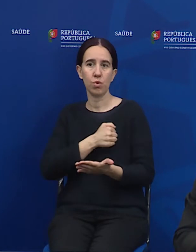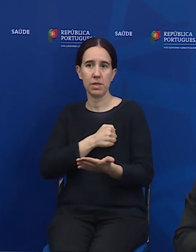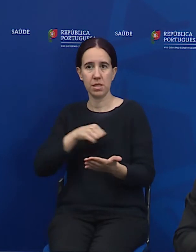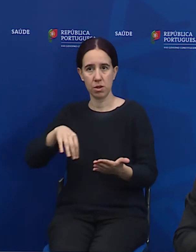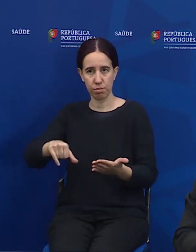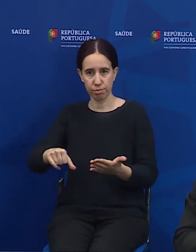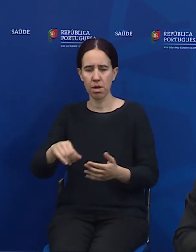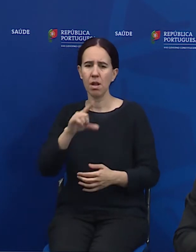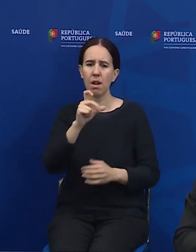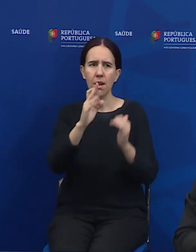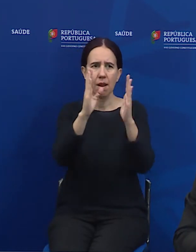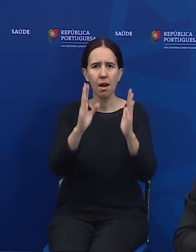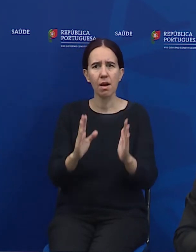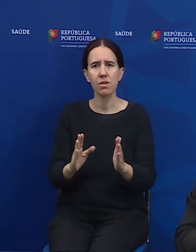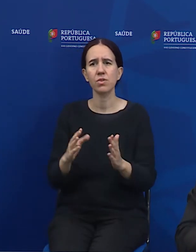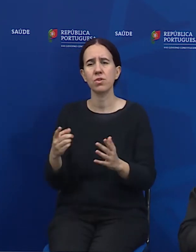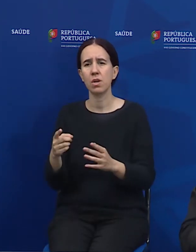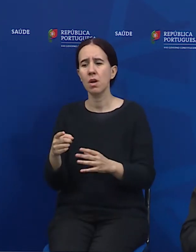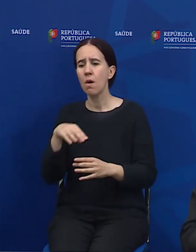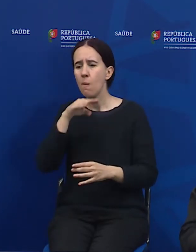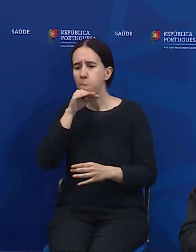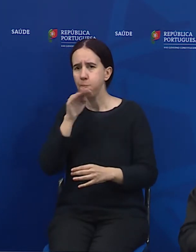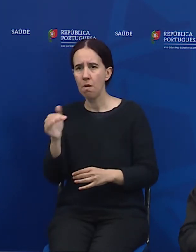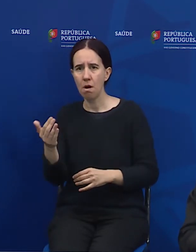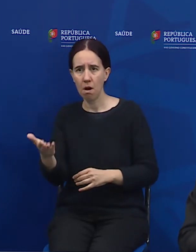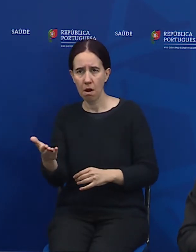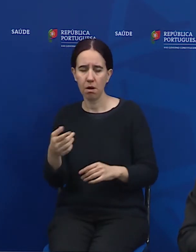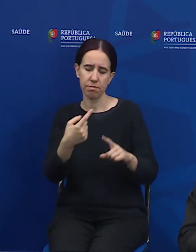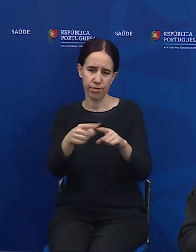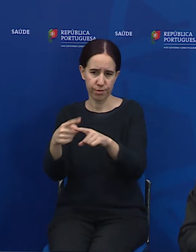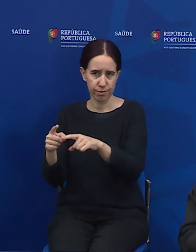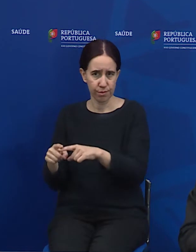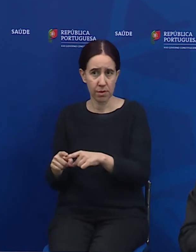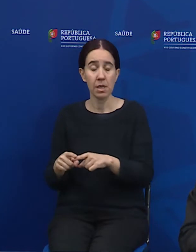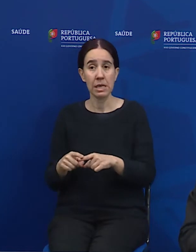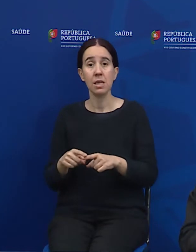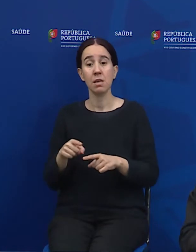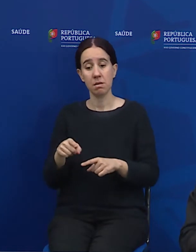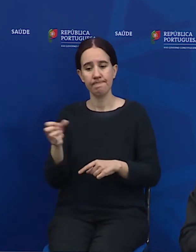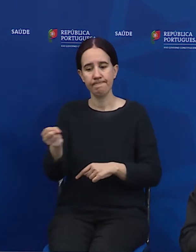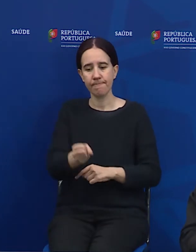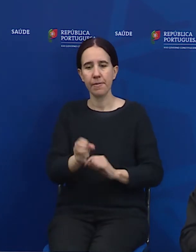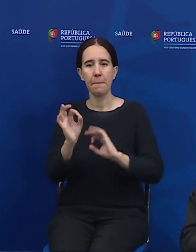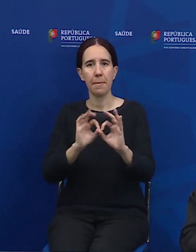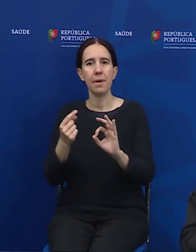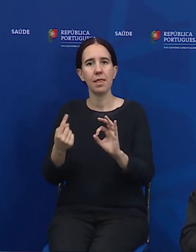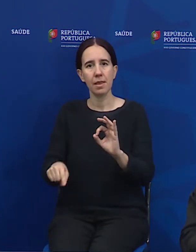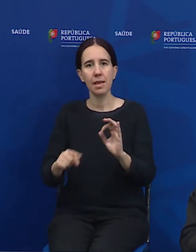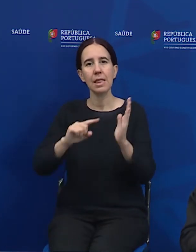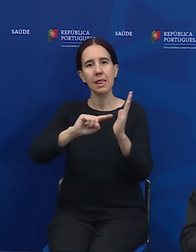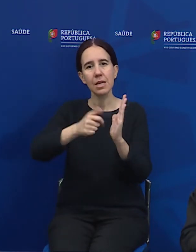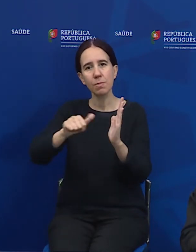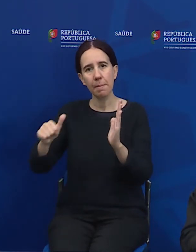domicílio em lares juntas forças de segurança entre outras e o dispositivo está preparado para